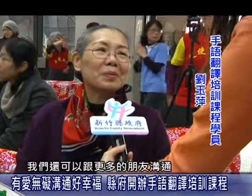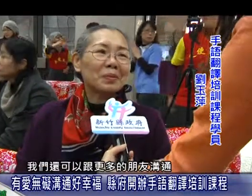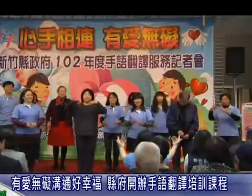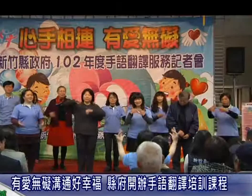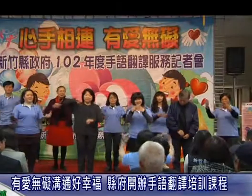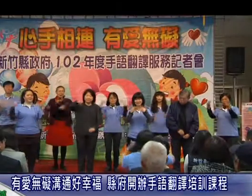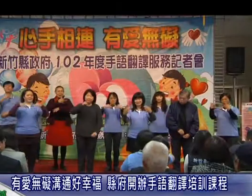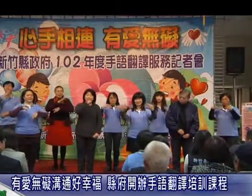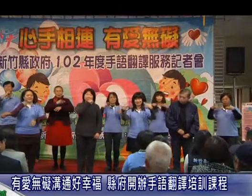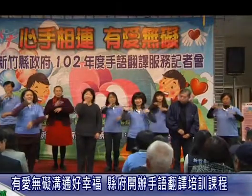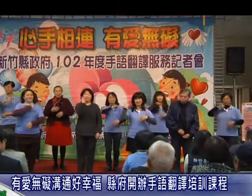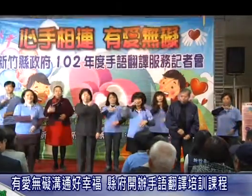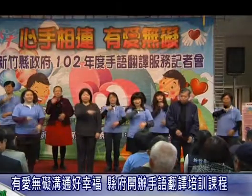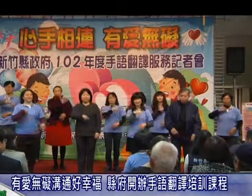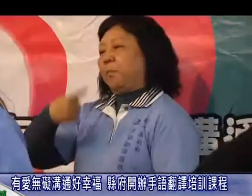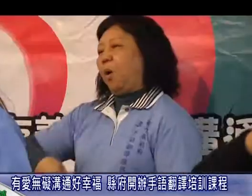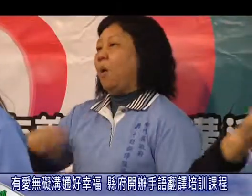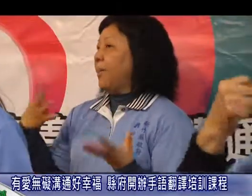通。